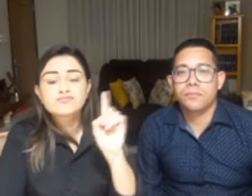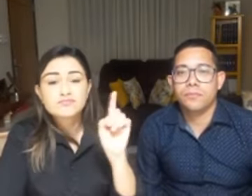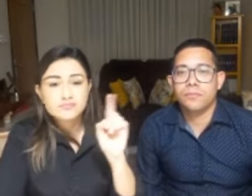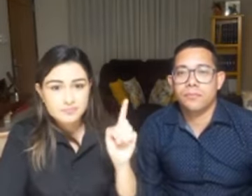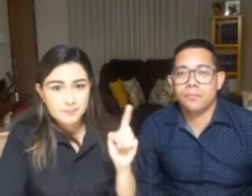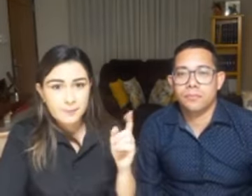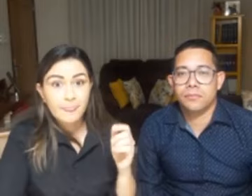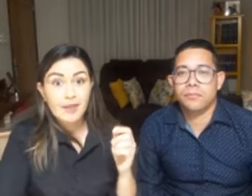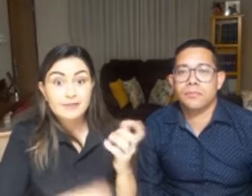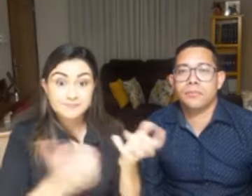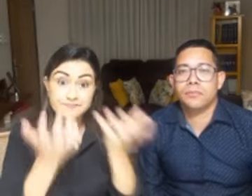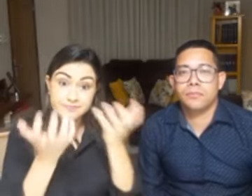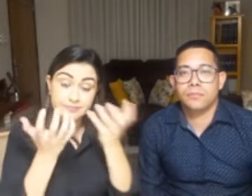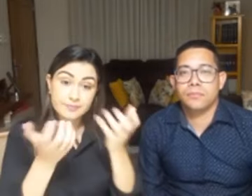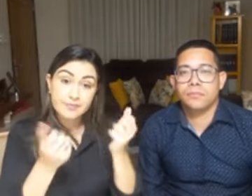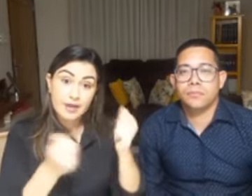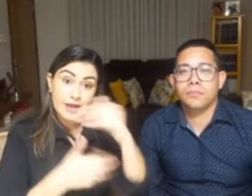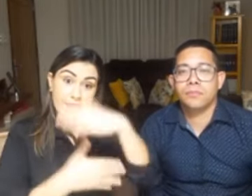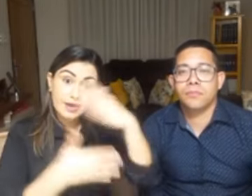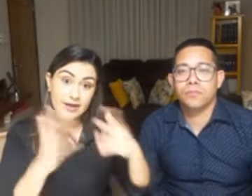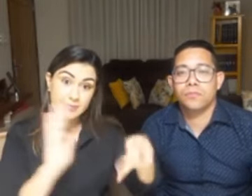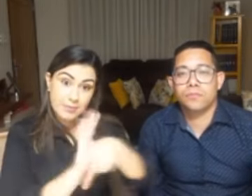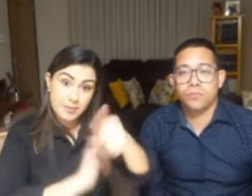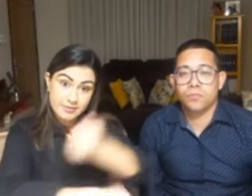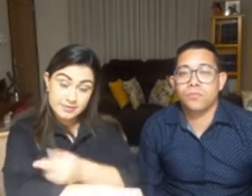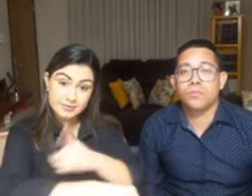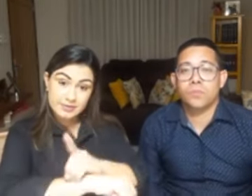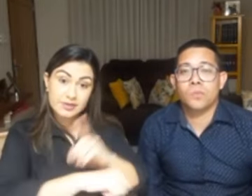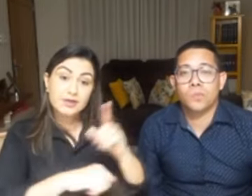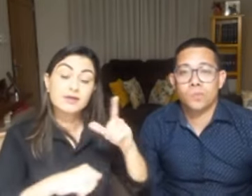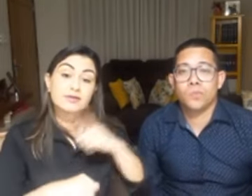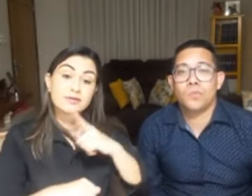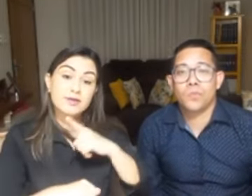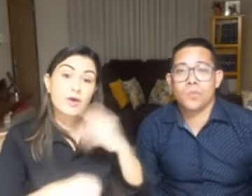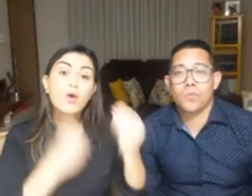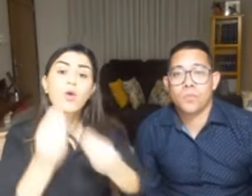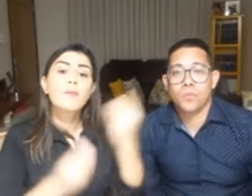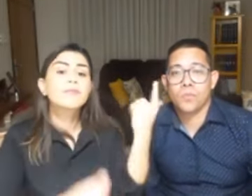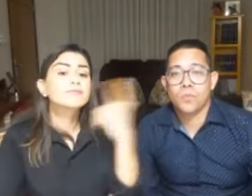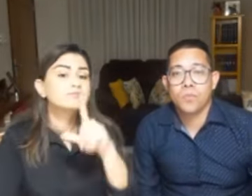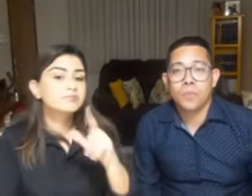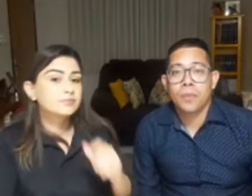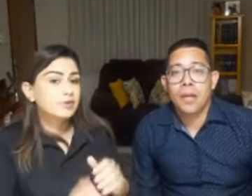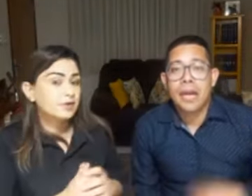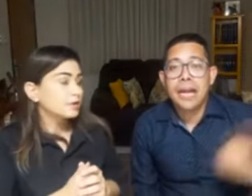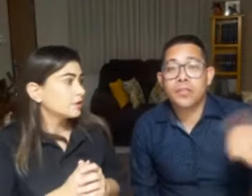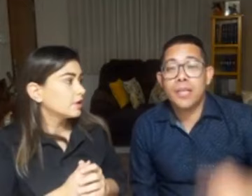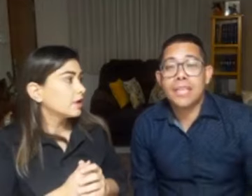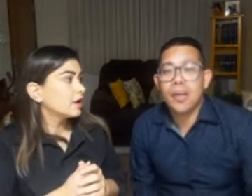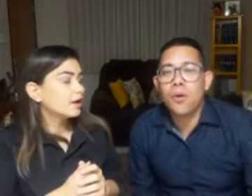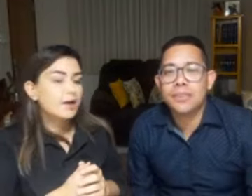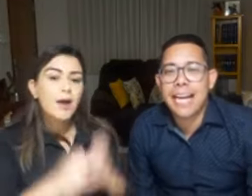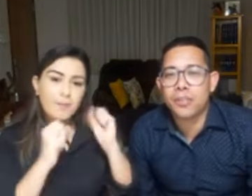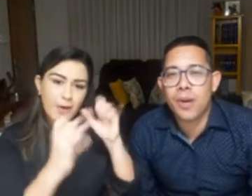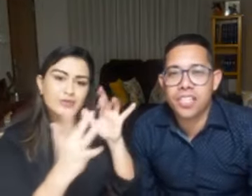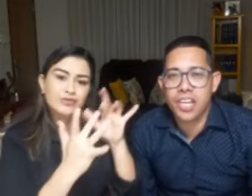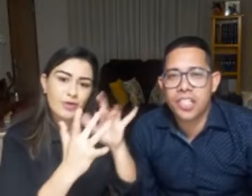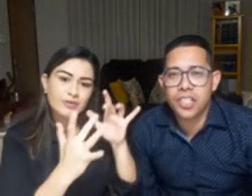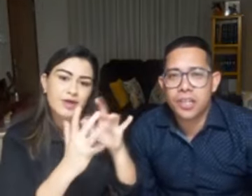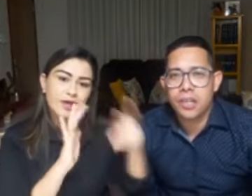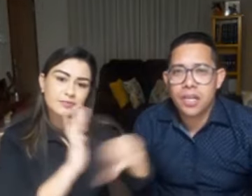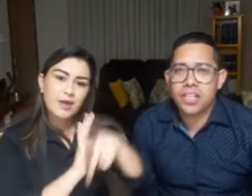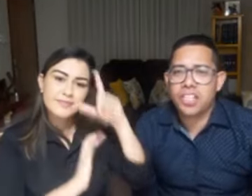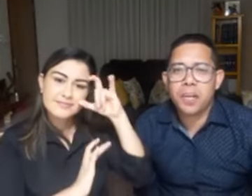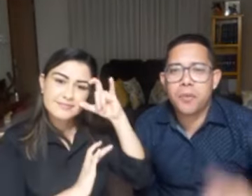adquirir o livro Libras no Contexto da Assembleia de Deus, Gisele, como é que faz para adquirir o livro? É só entrar em contato com a